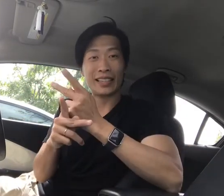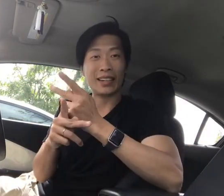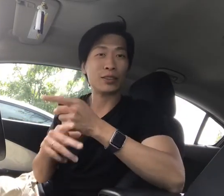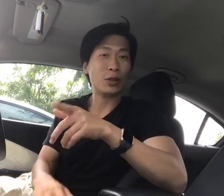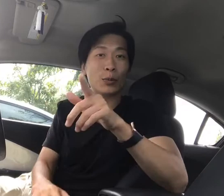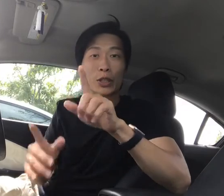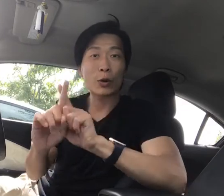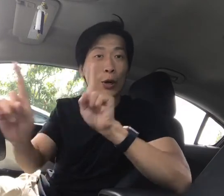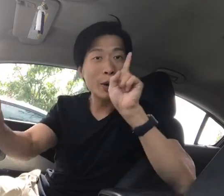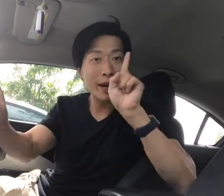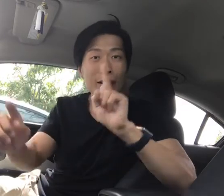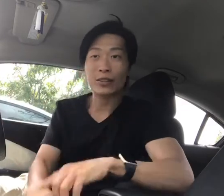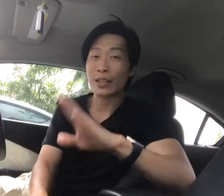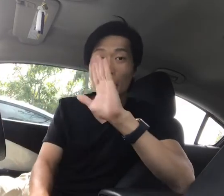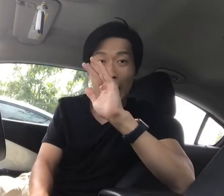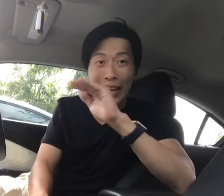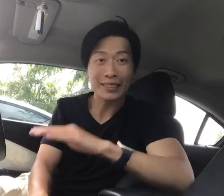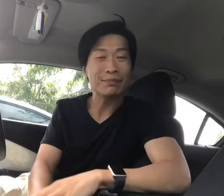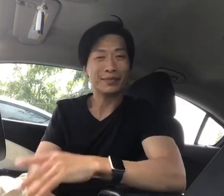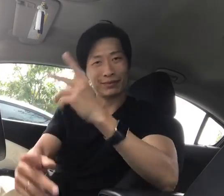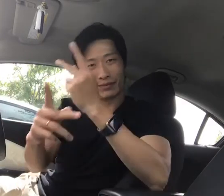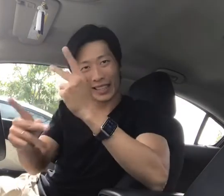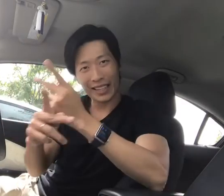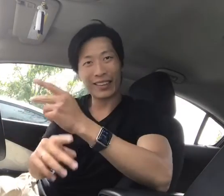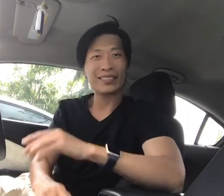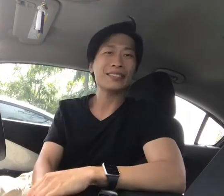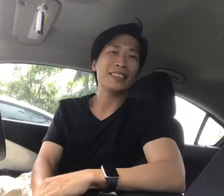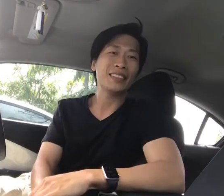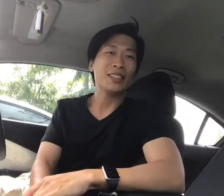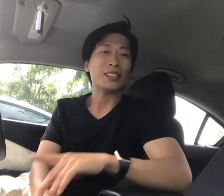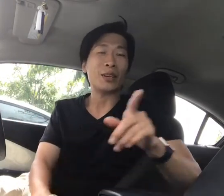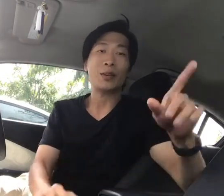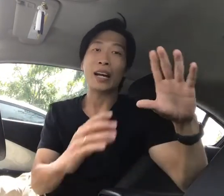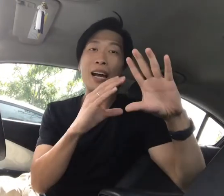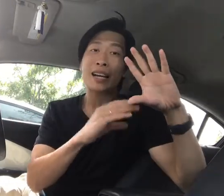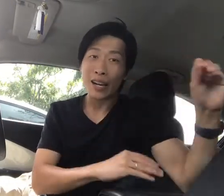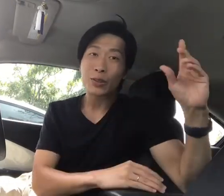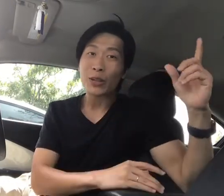Care. So when you're going away or saying bye, take care. So, 帰るとき